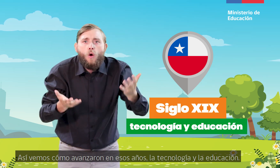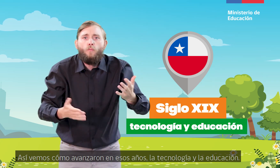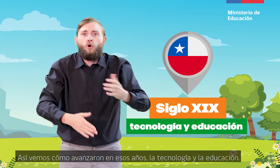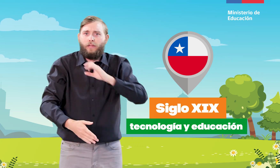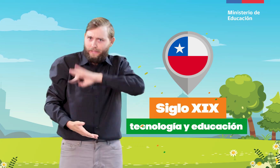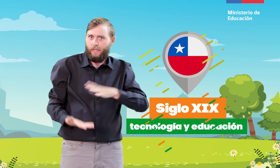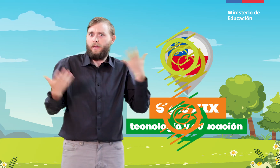educación.